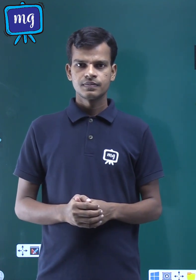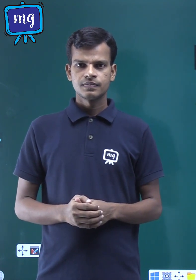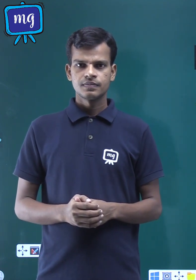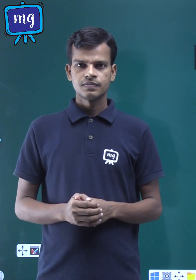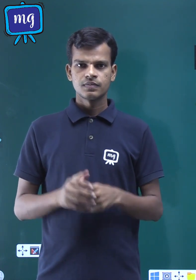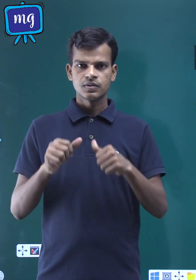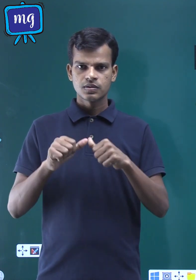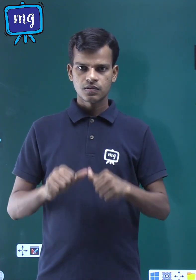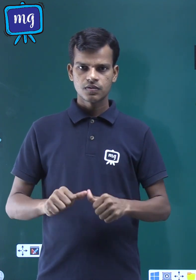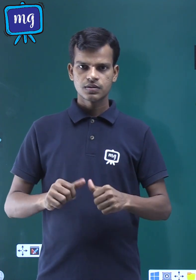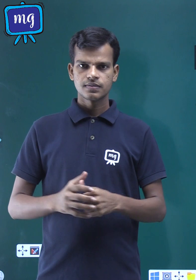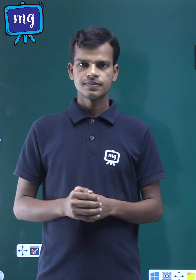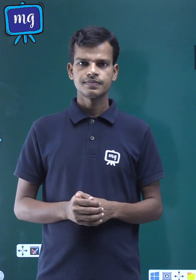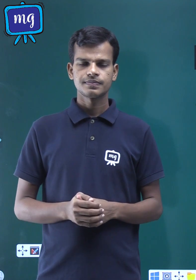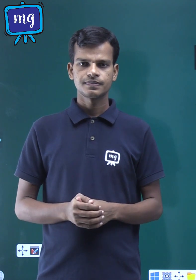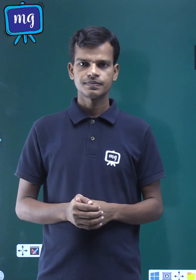सॉल्यूशन